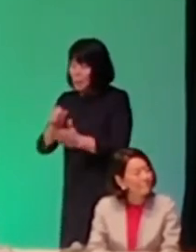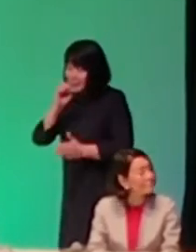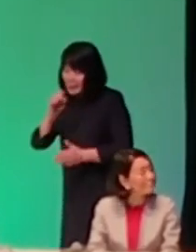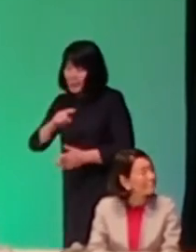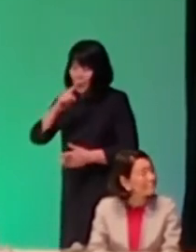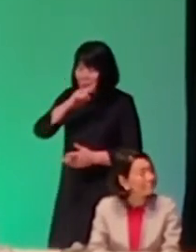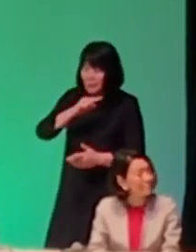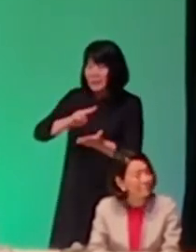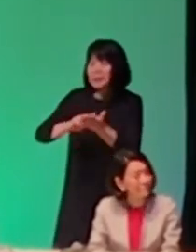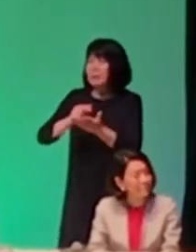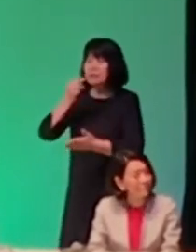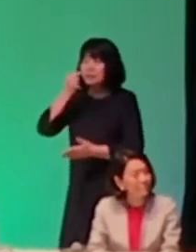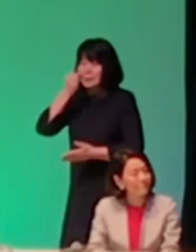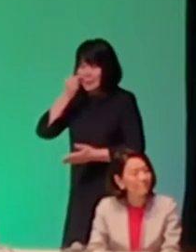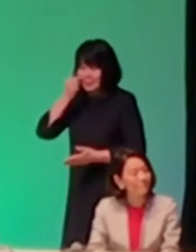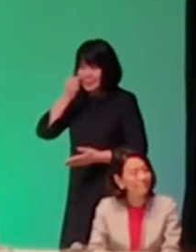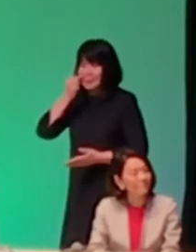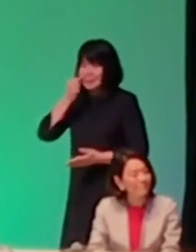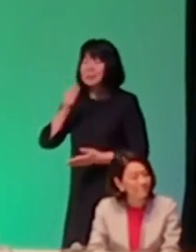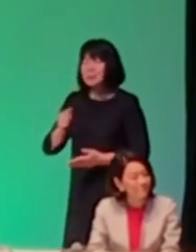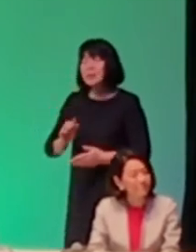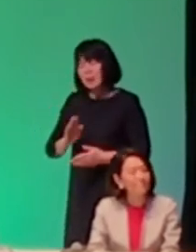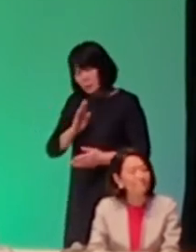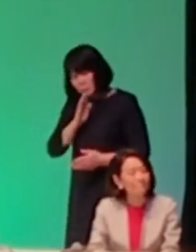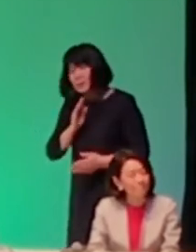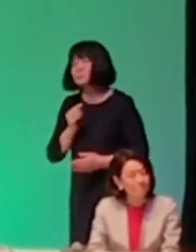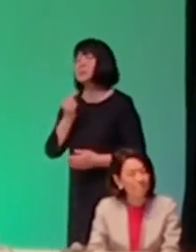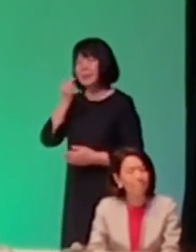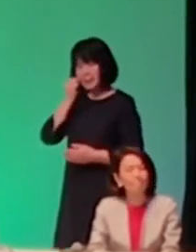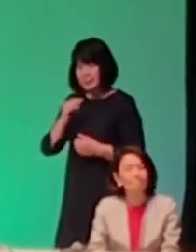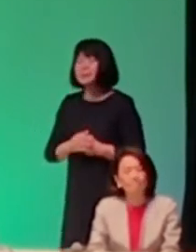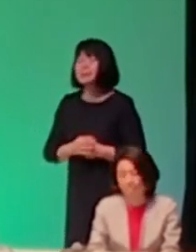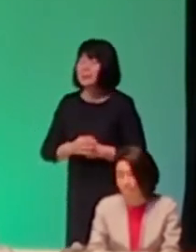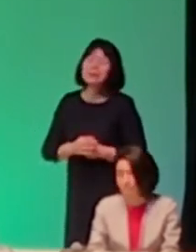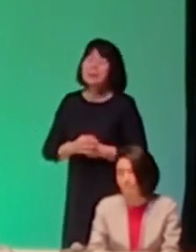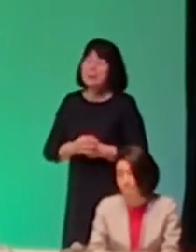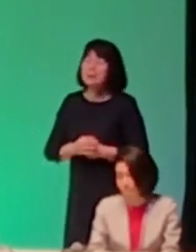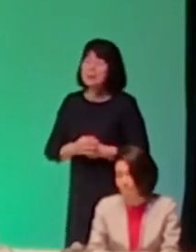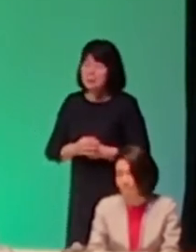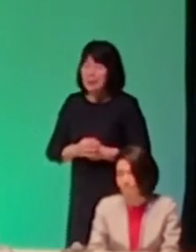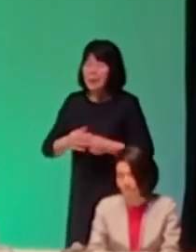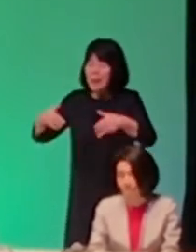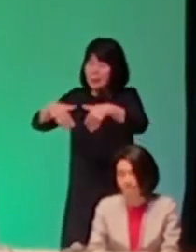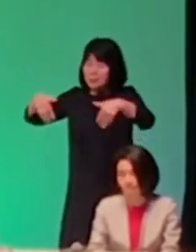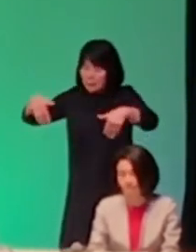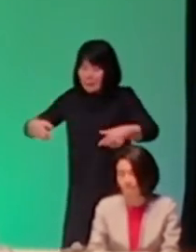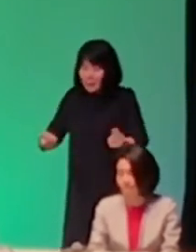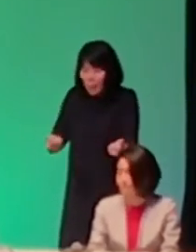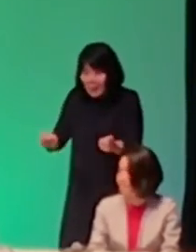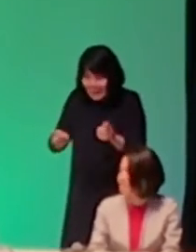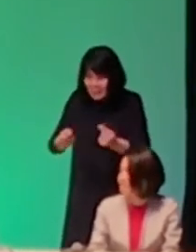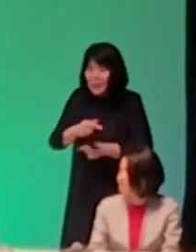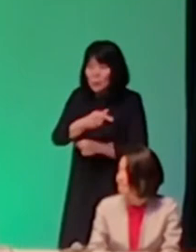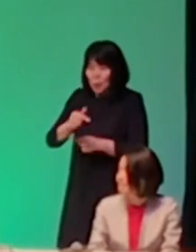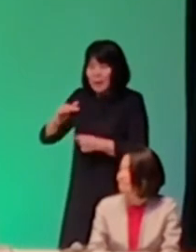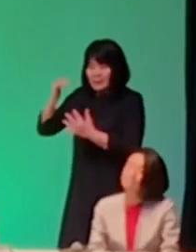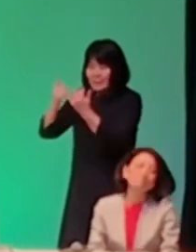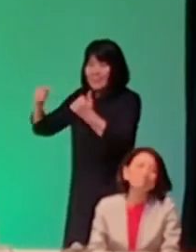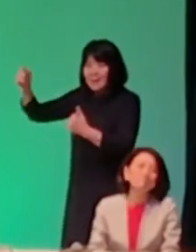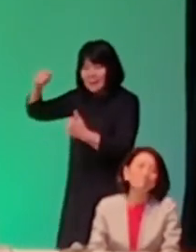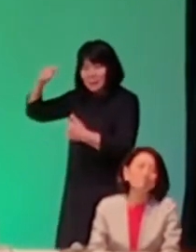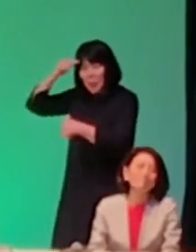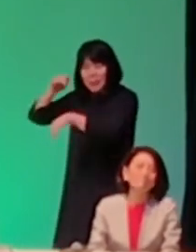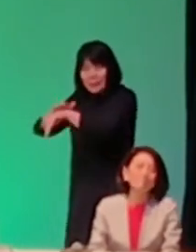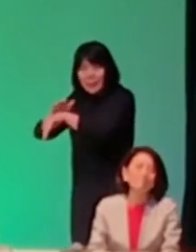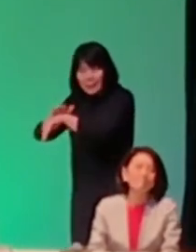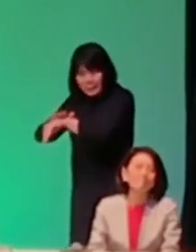とか決められないというところが非常に難しくて、それはなんか組織のマネジメントとか先輩たちがどう考